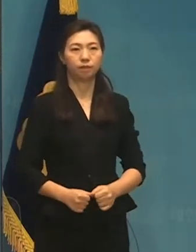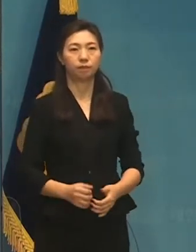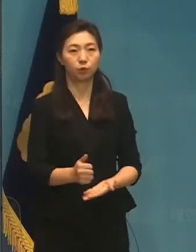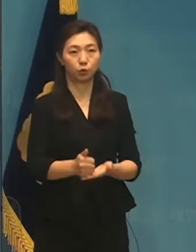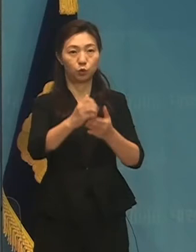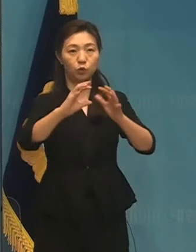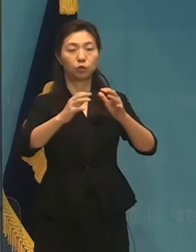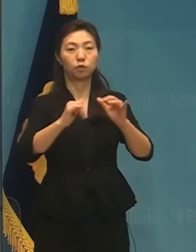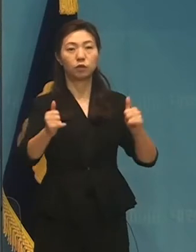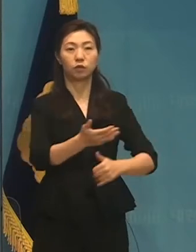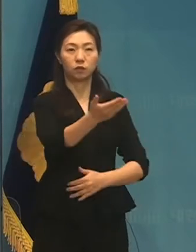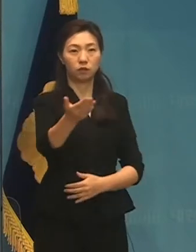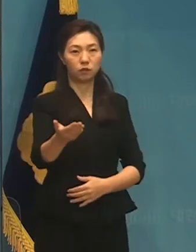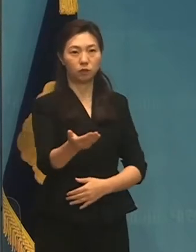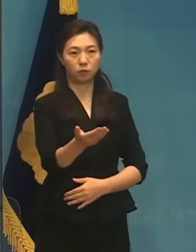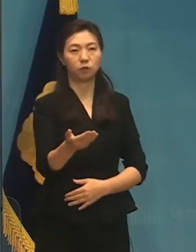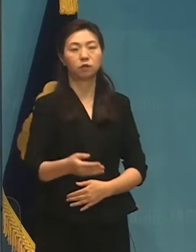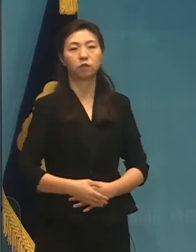존경하는 국민 여러분,